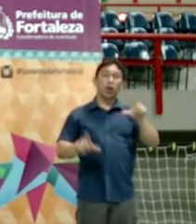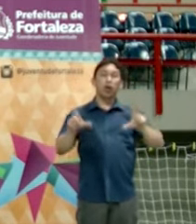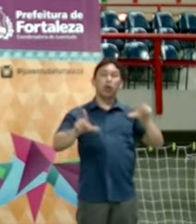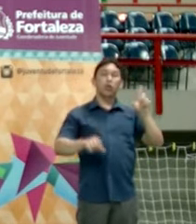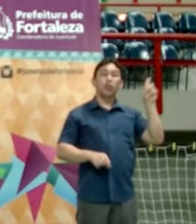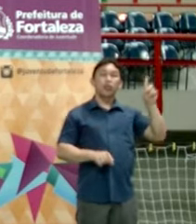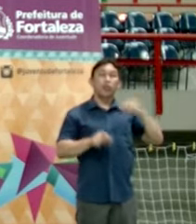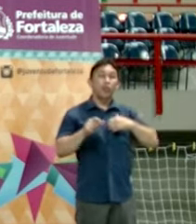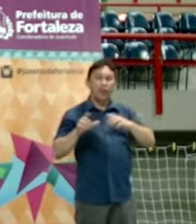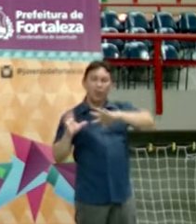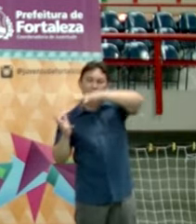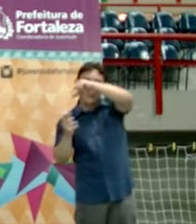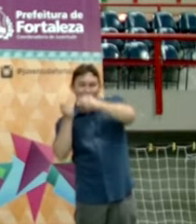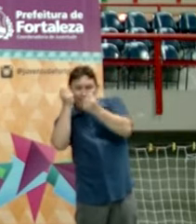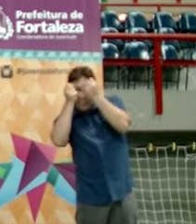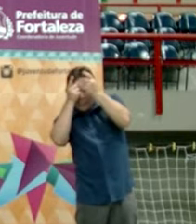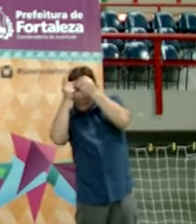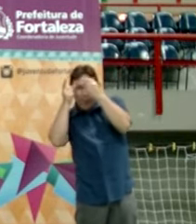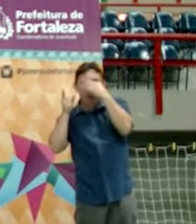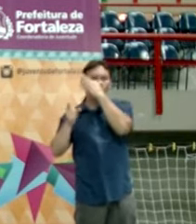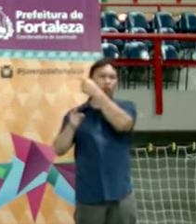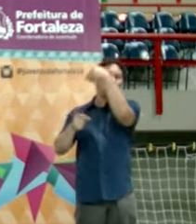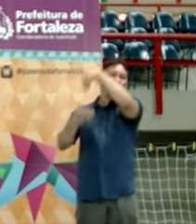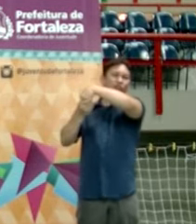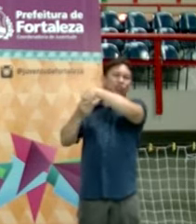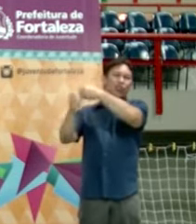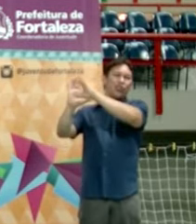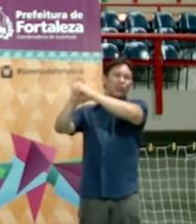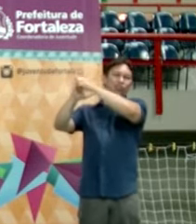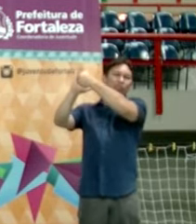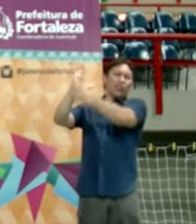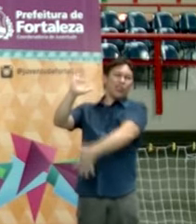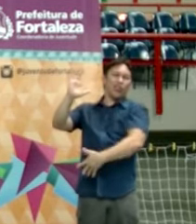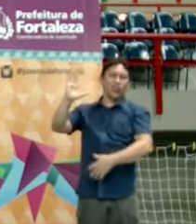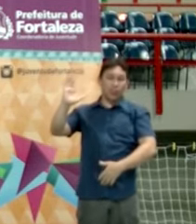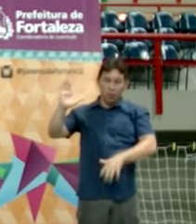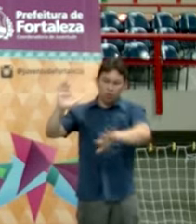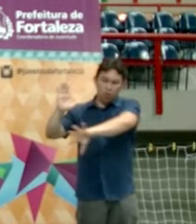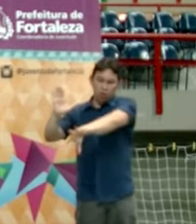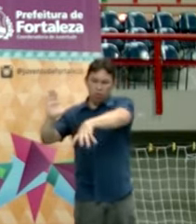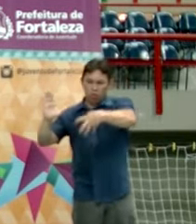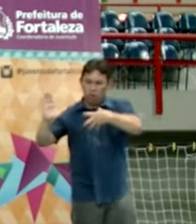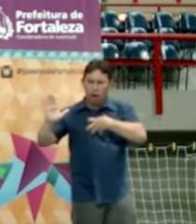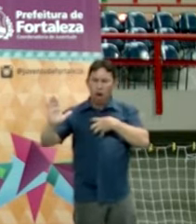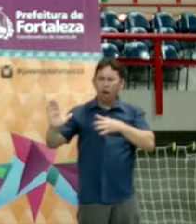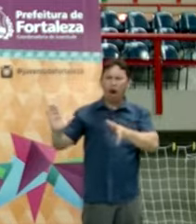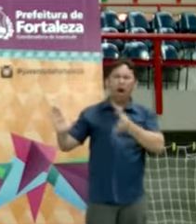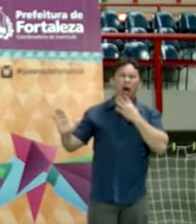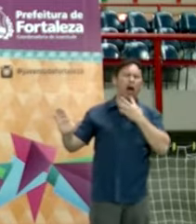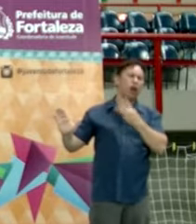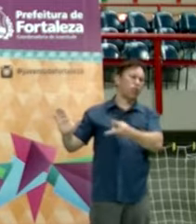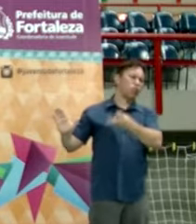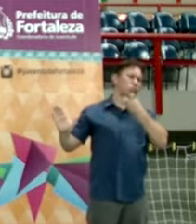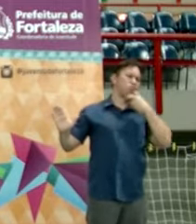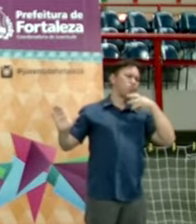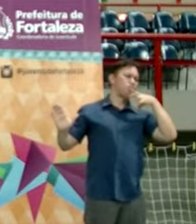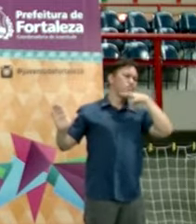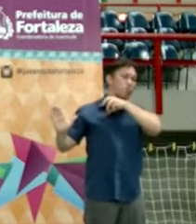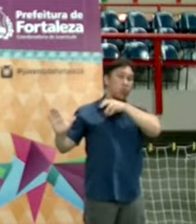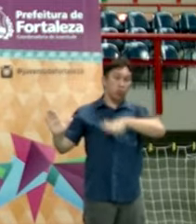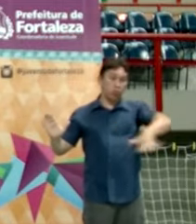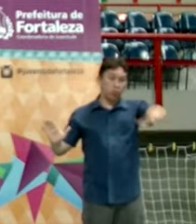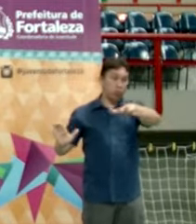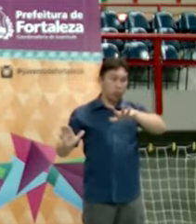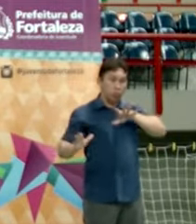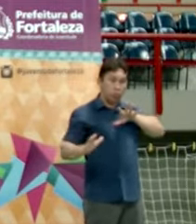telão? Lá no mundo das ideias. No mundo das ideias tudo existe. Os sentidos, eles só me fazem reconhecer aquilo que